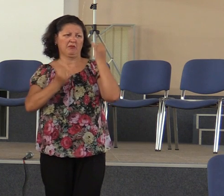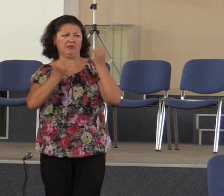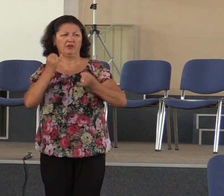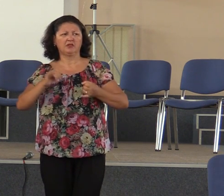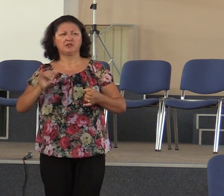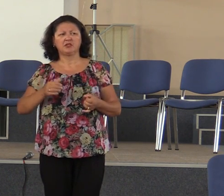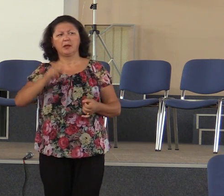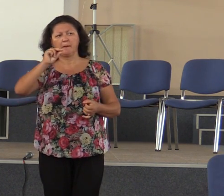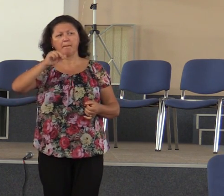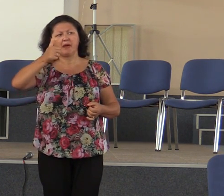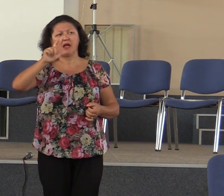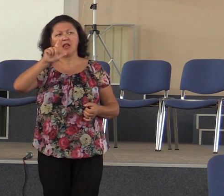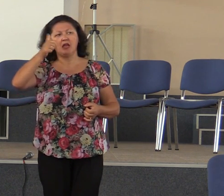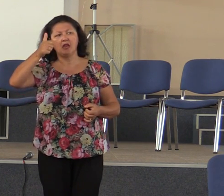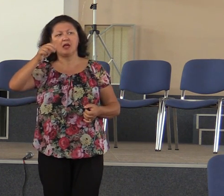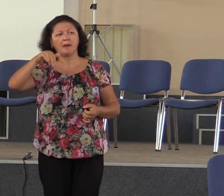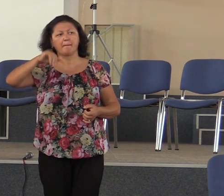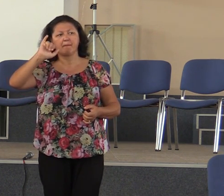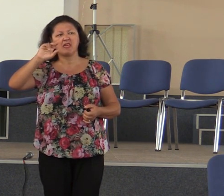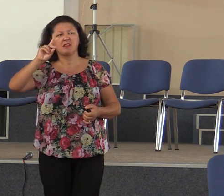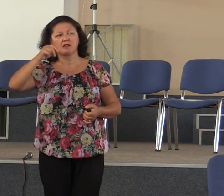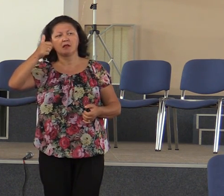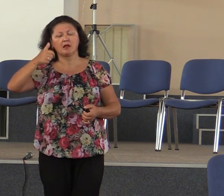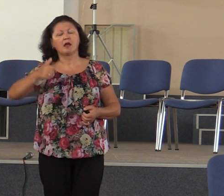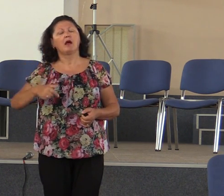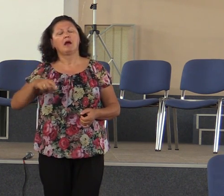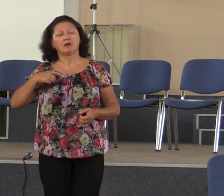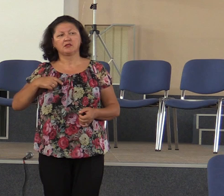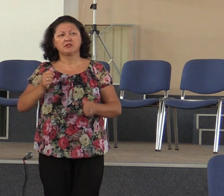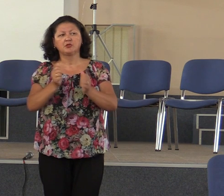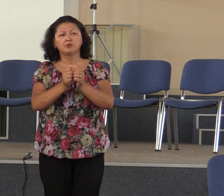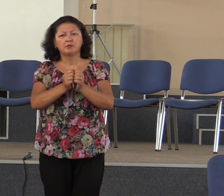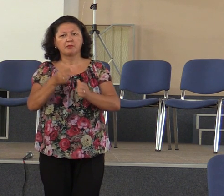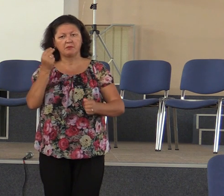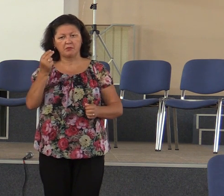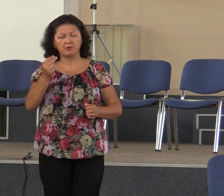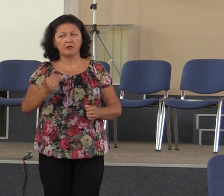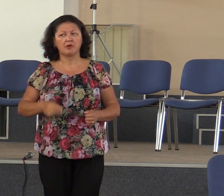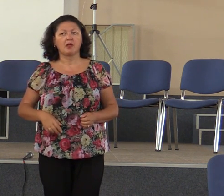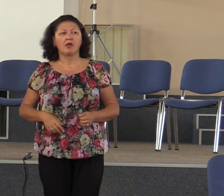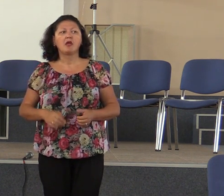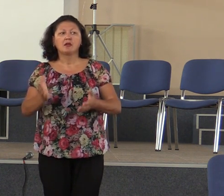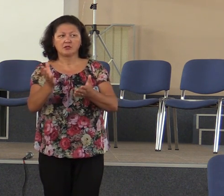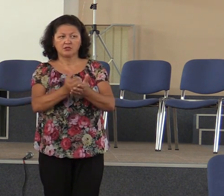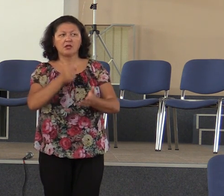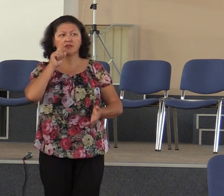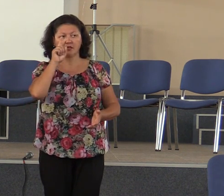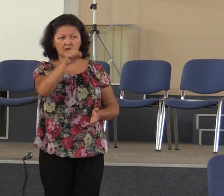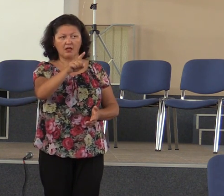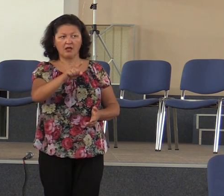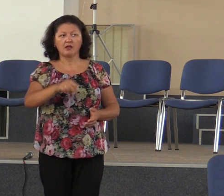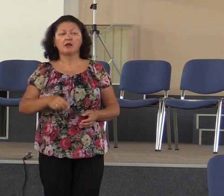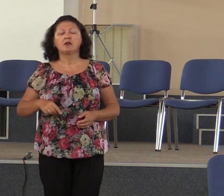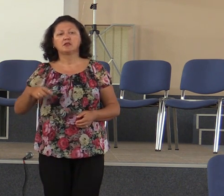Există însă și un pământ bun. Și e șansa ta să fii pământ bun.